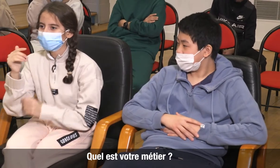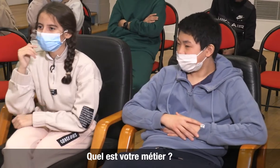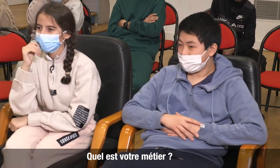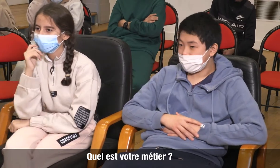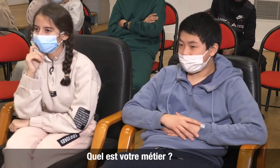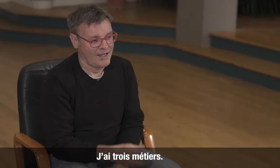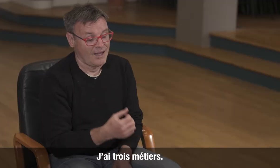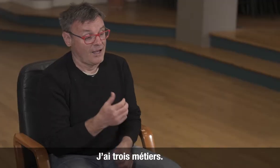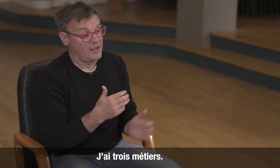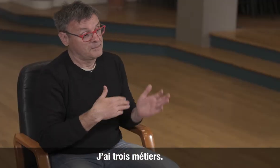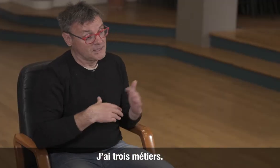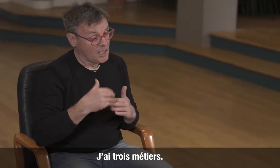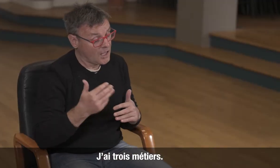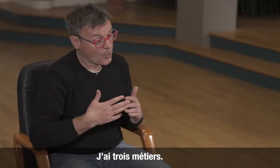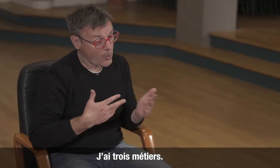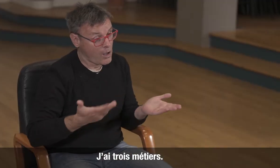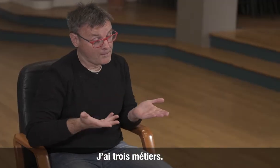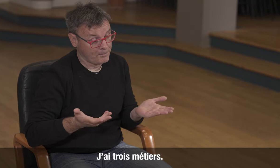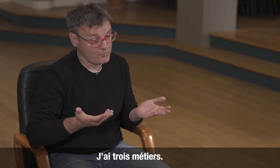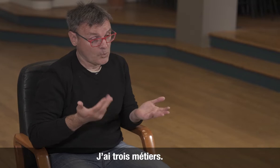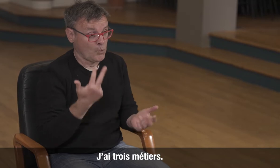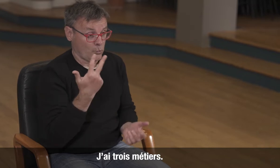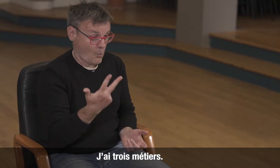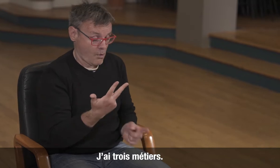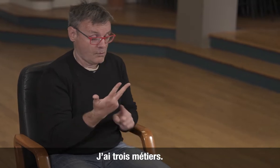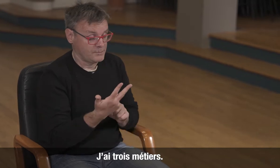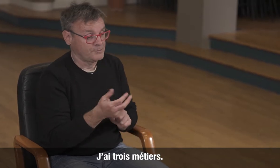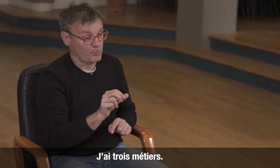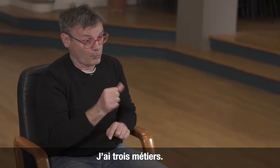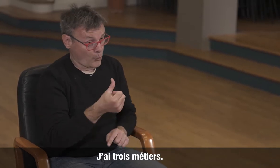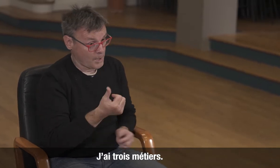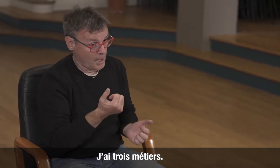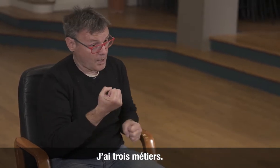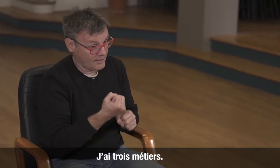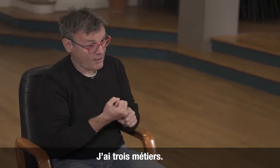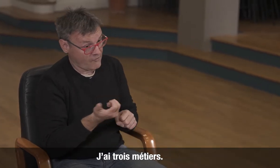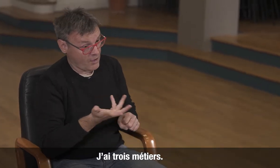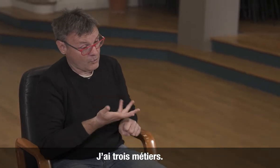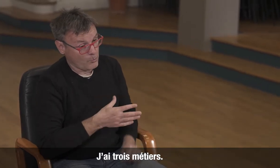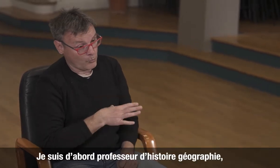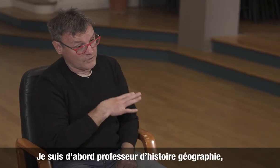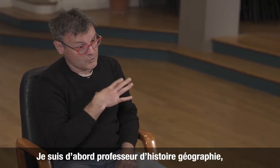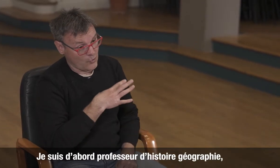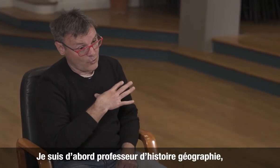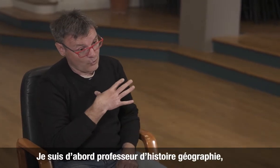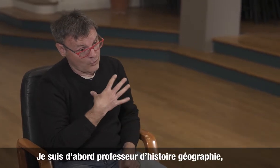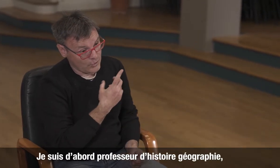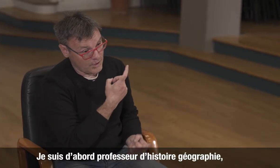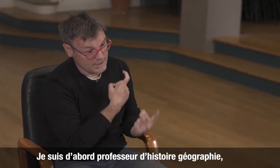Quel est votre métier ? Alors, j'ai trois métiers. Je suis d